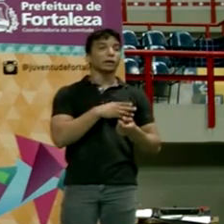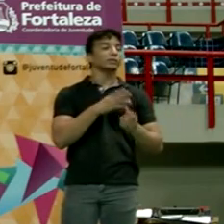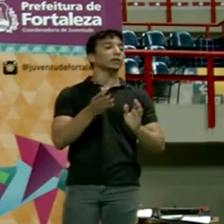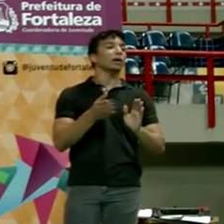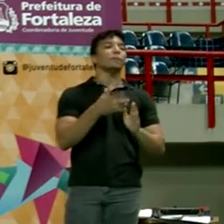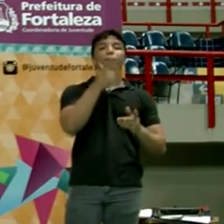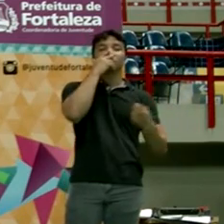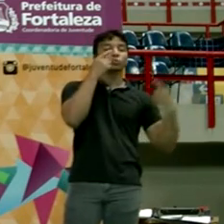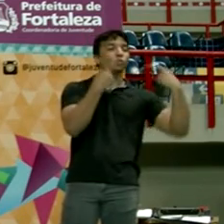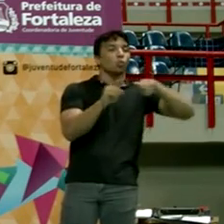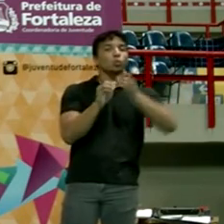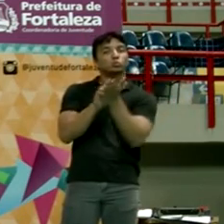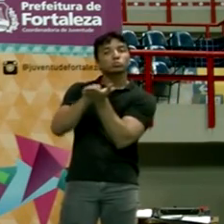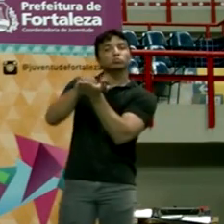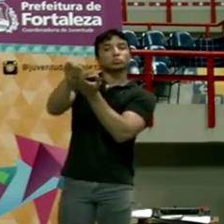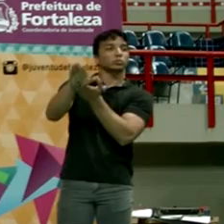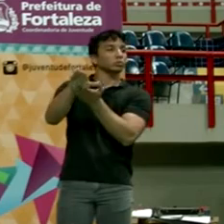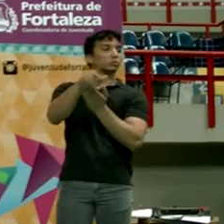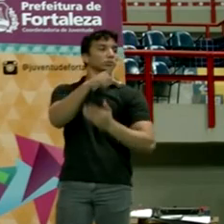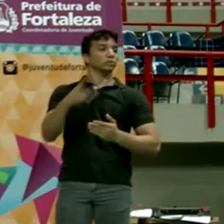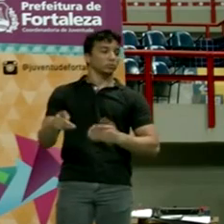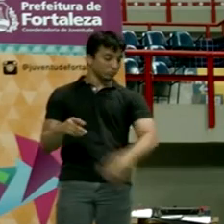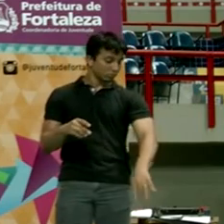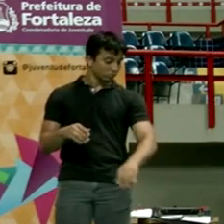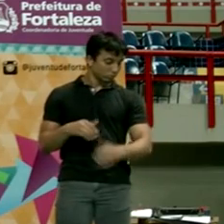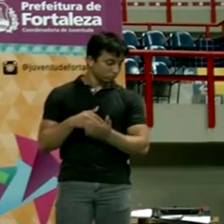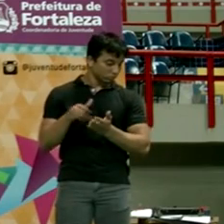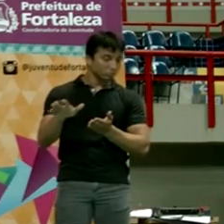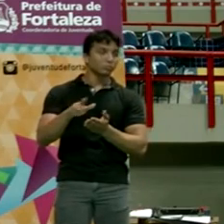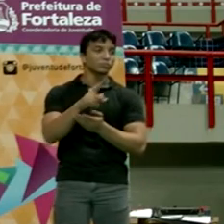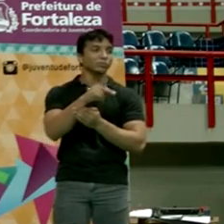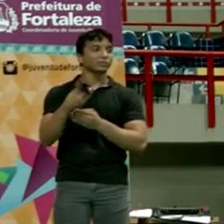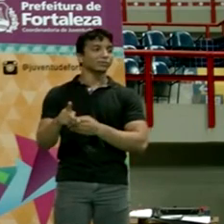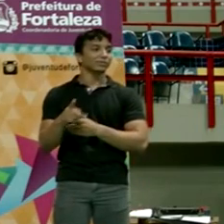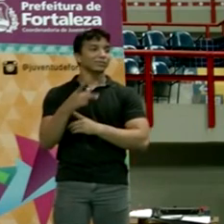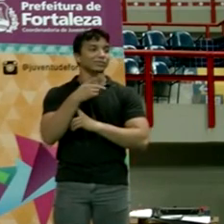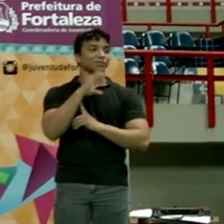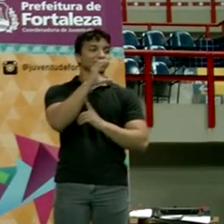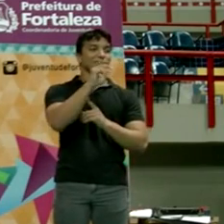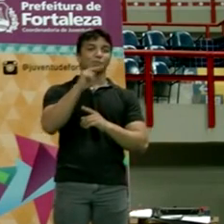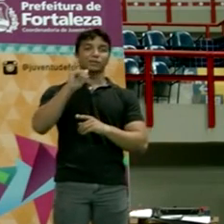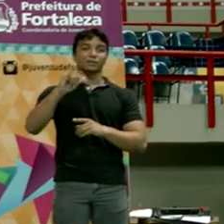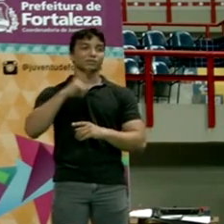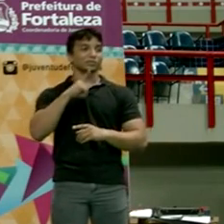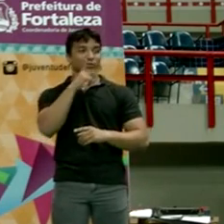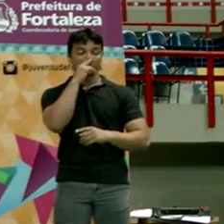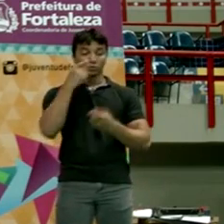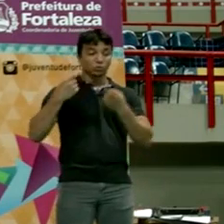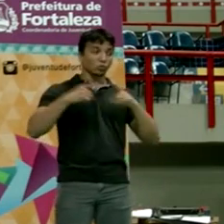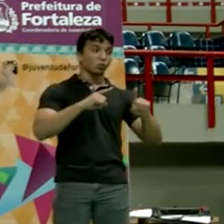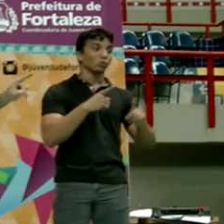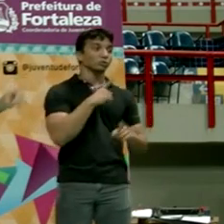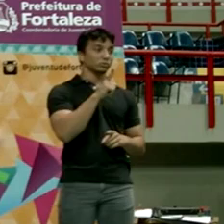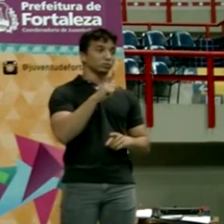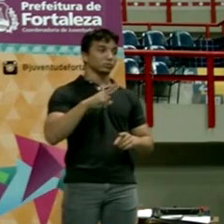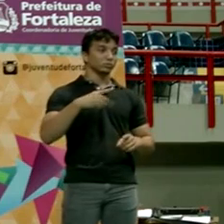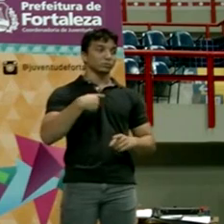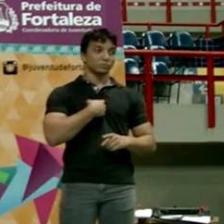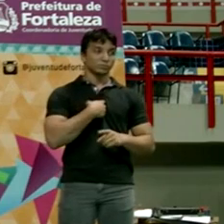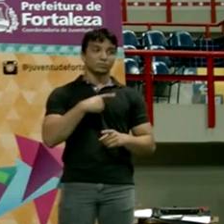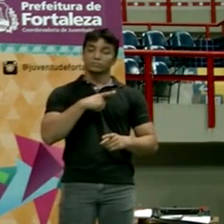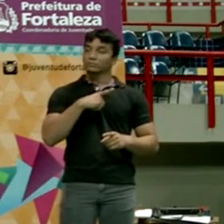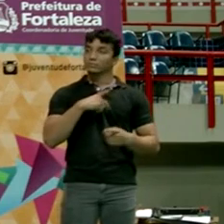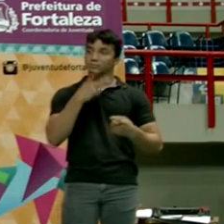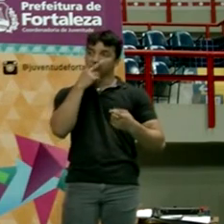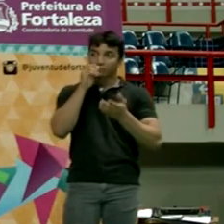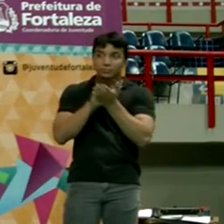de impeachment, de impedimento. Tinha uma CPI da Petrobras contra Getúlio, ia ter o impeachment de